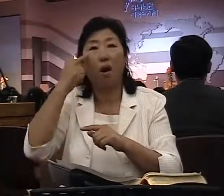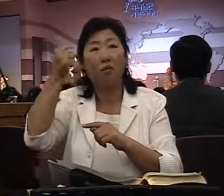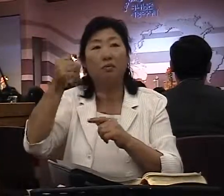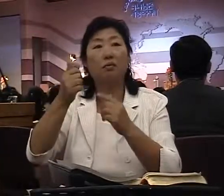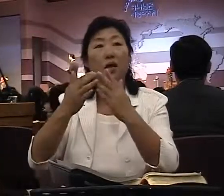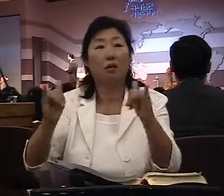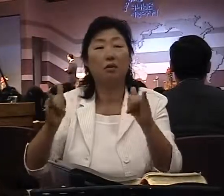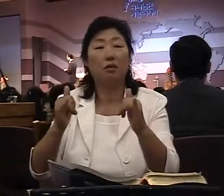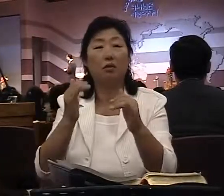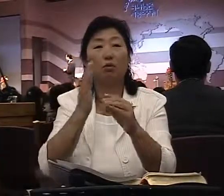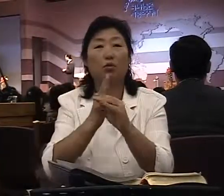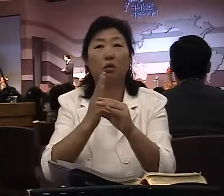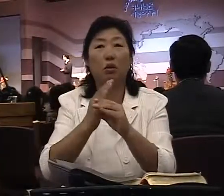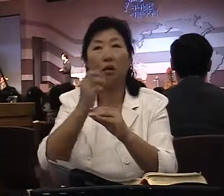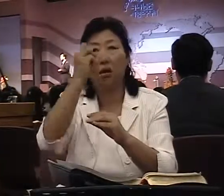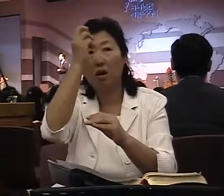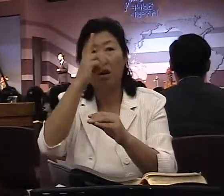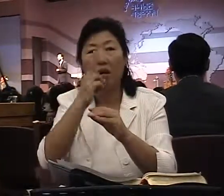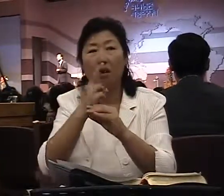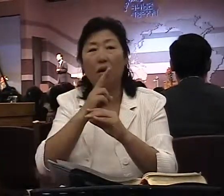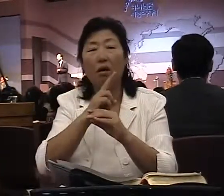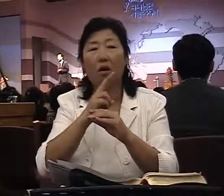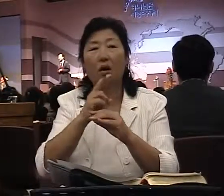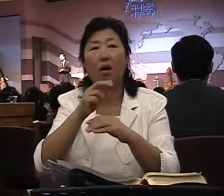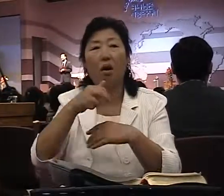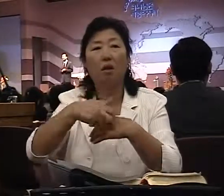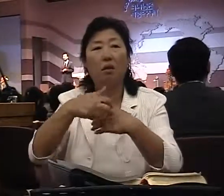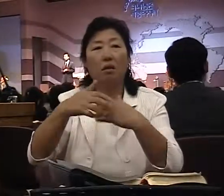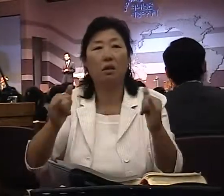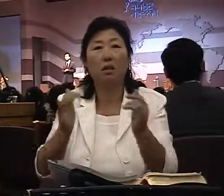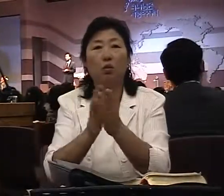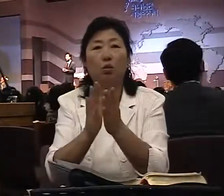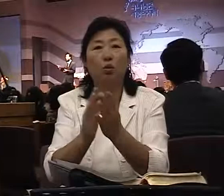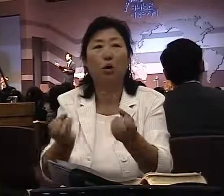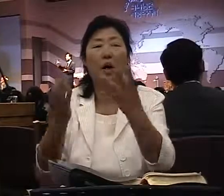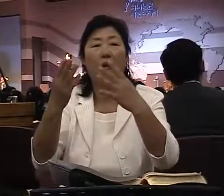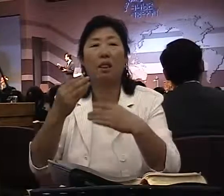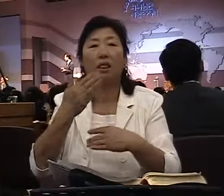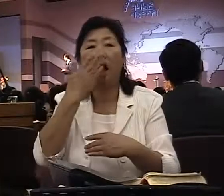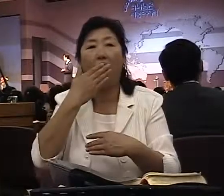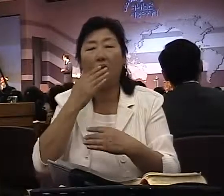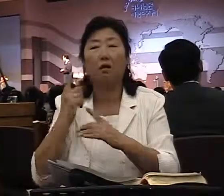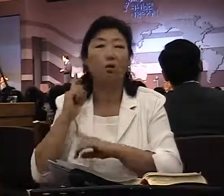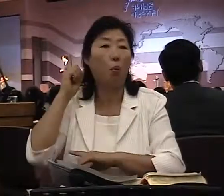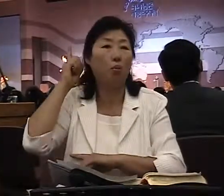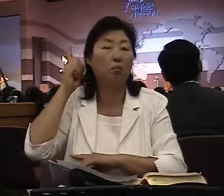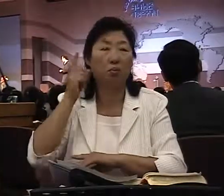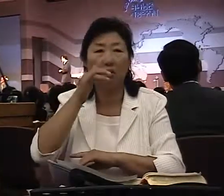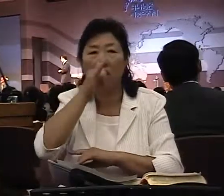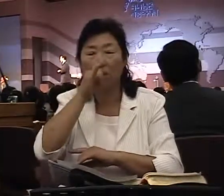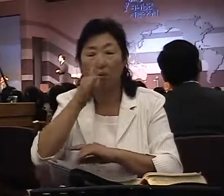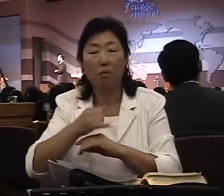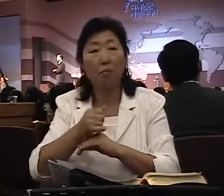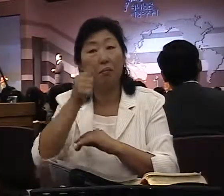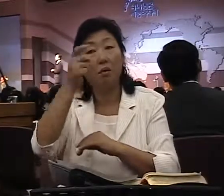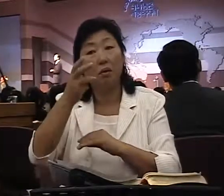갑자기 지난번 그 의료 축제에서 그냥 뭐 당이 높고 뭐 그런 분들이 몇 명 있었는데 갑자기 이분들이